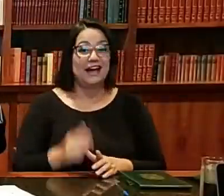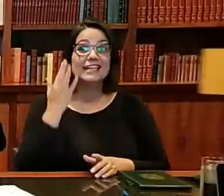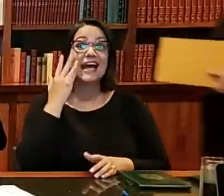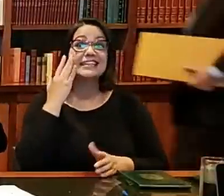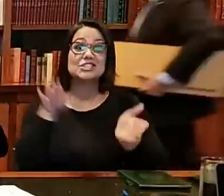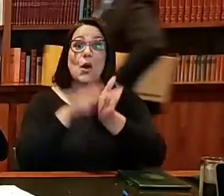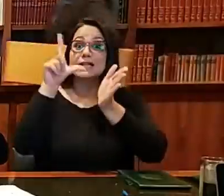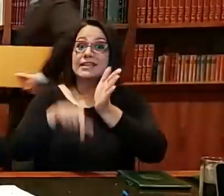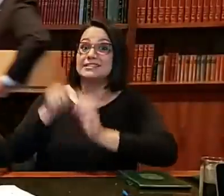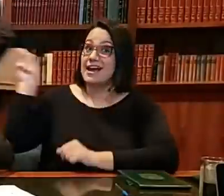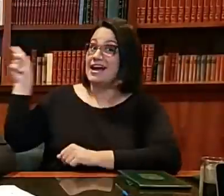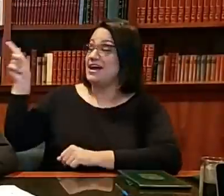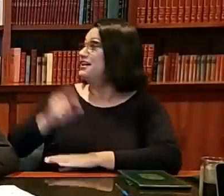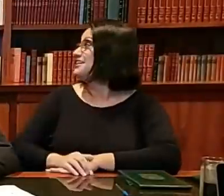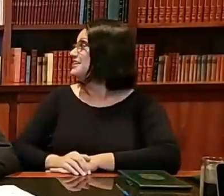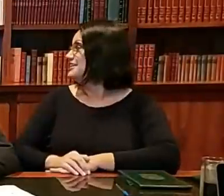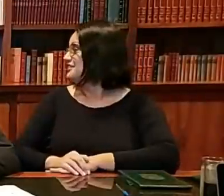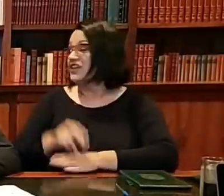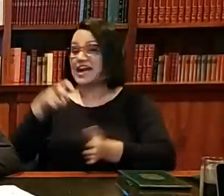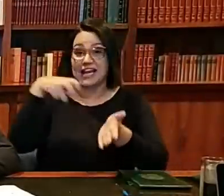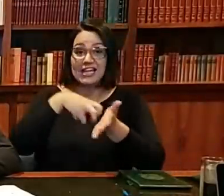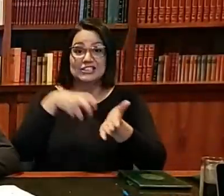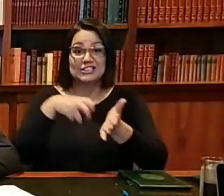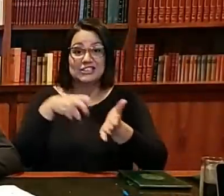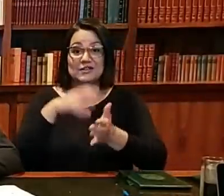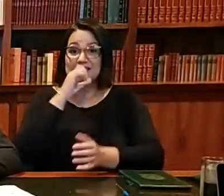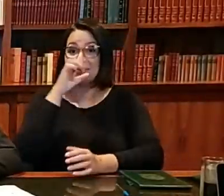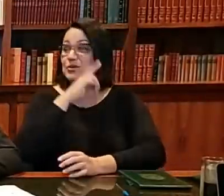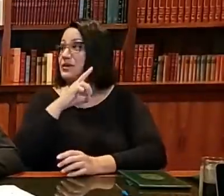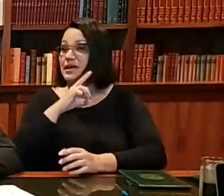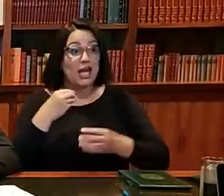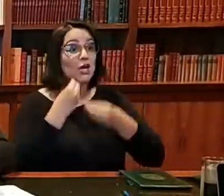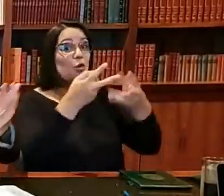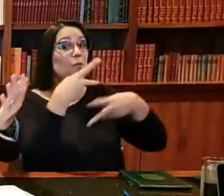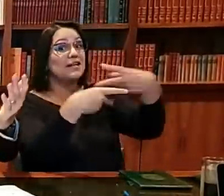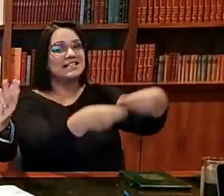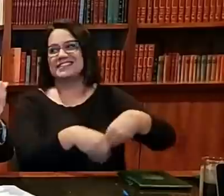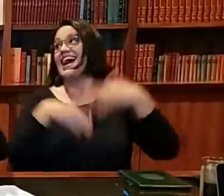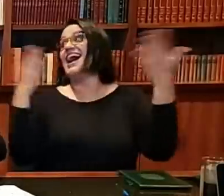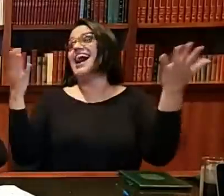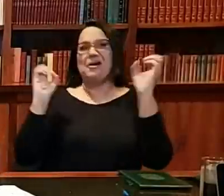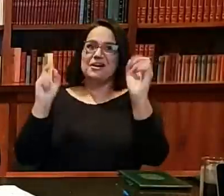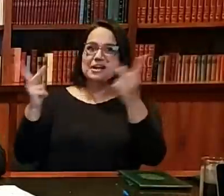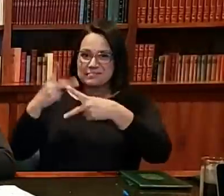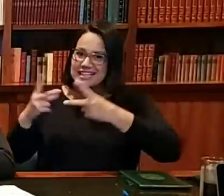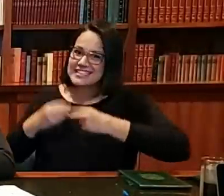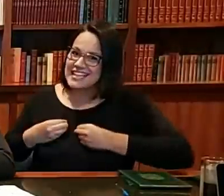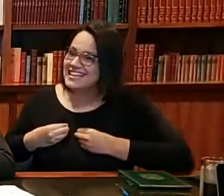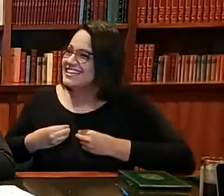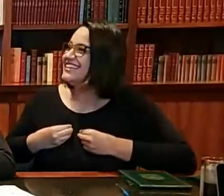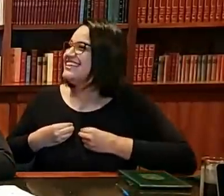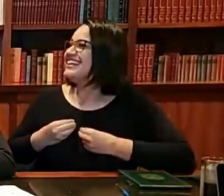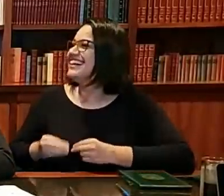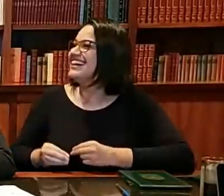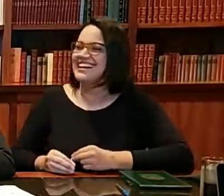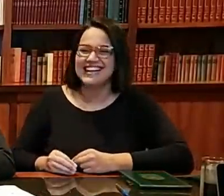Tarcísio, chegou atrasado, Tarcísio. Já tá na pernoite, com... fim de semana aí. Eu tô presente pro senhor. Ah, bom! Você vinha andando. Pô,